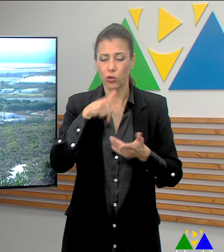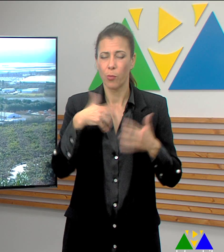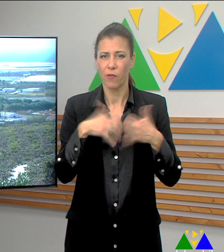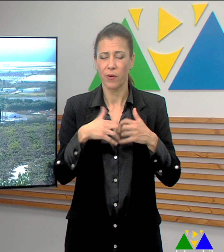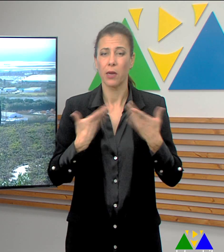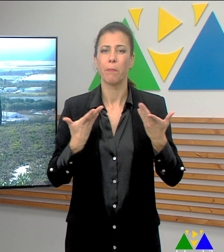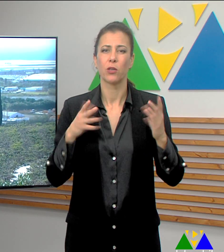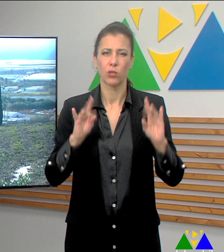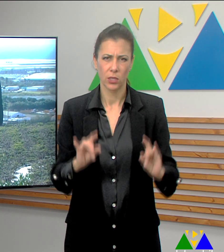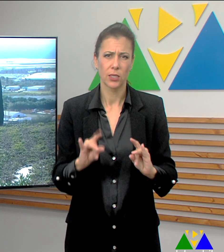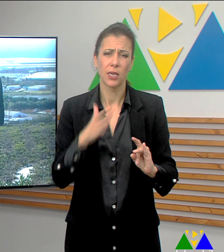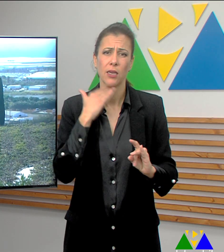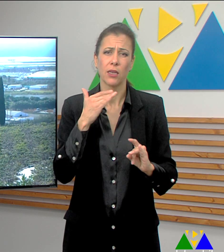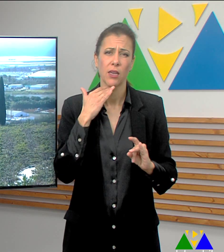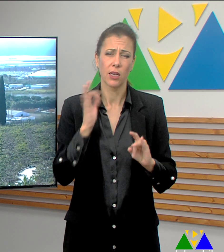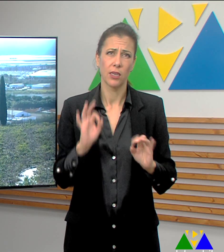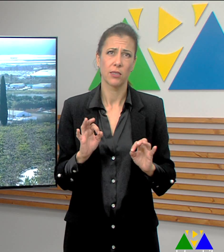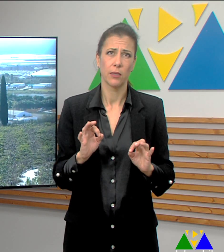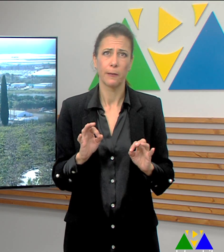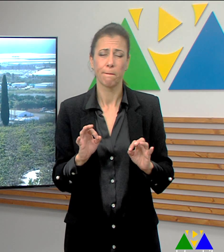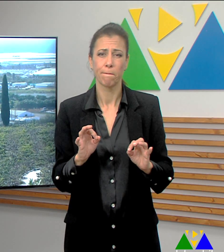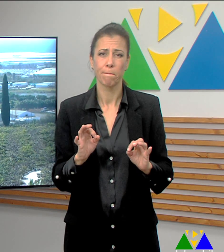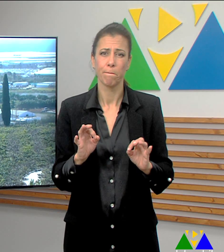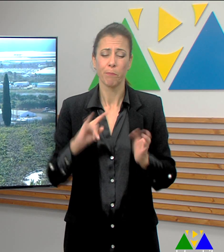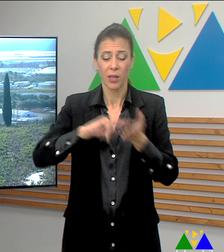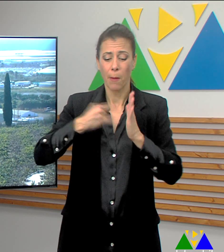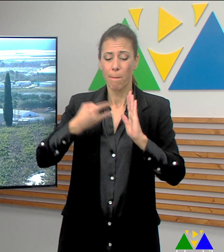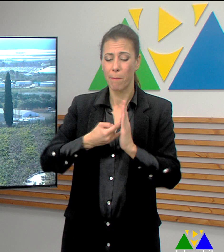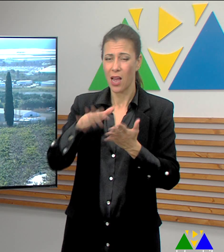pero que sí prácticamente los planos